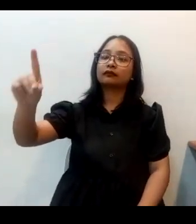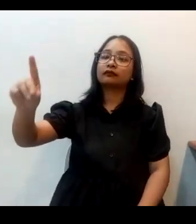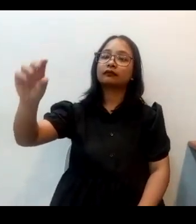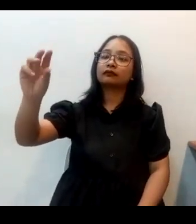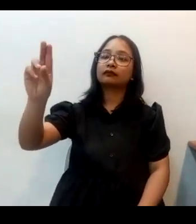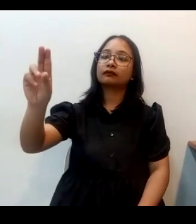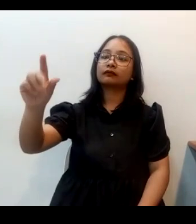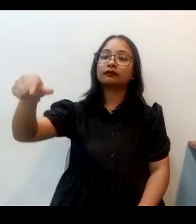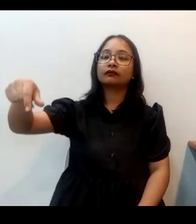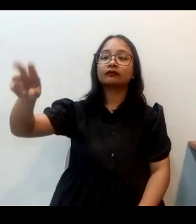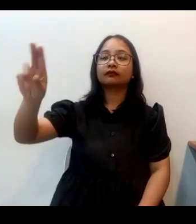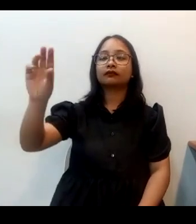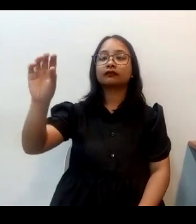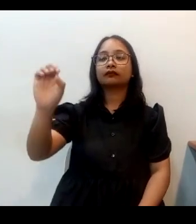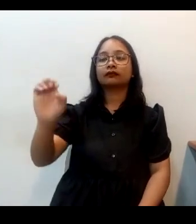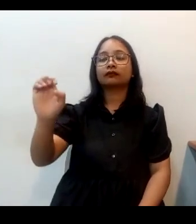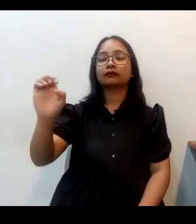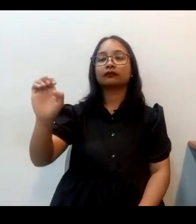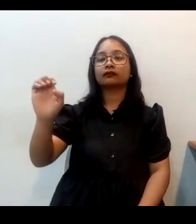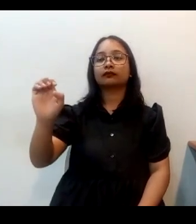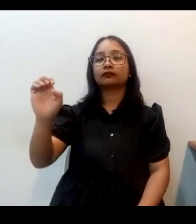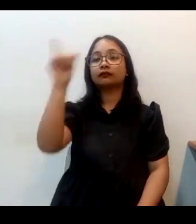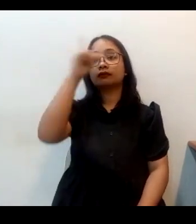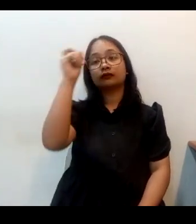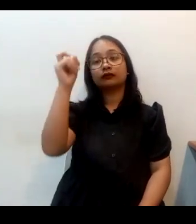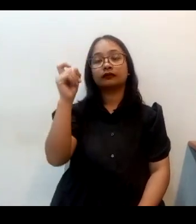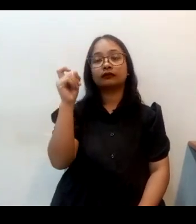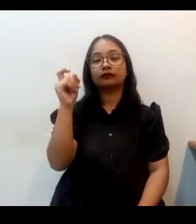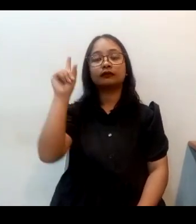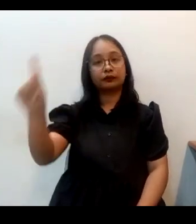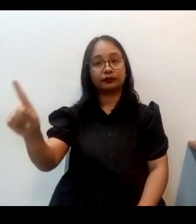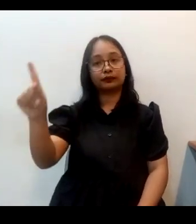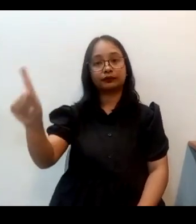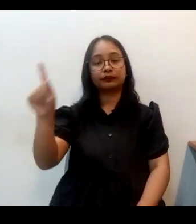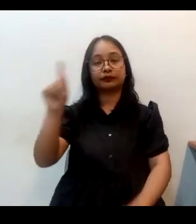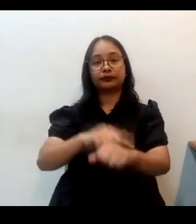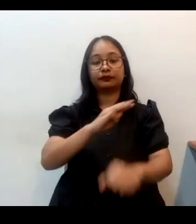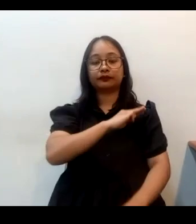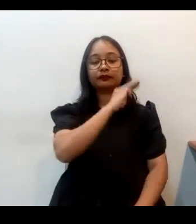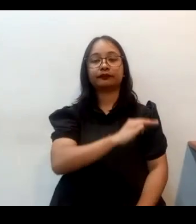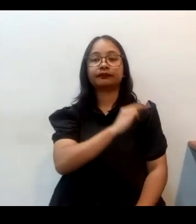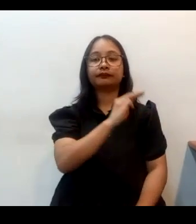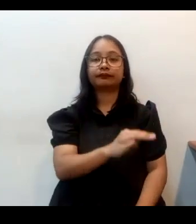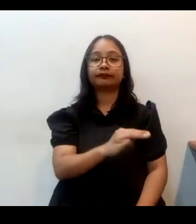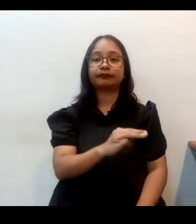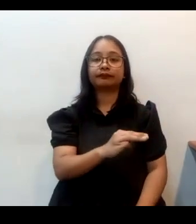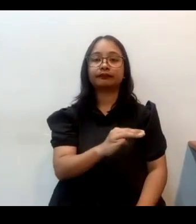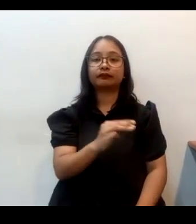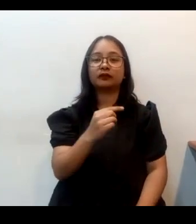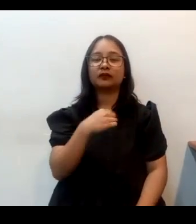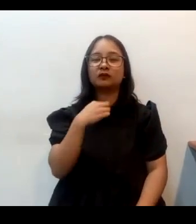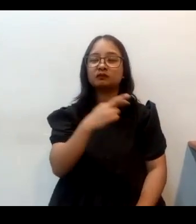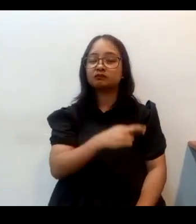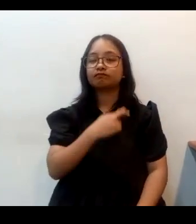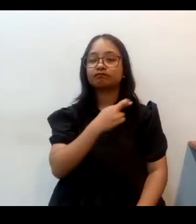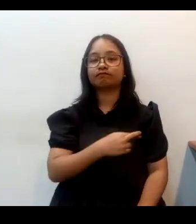regret we couldn't invite the many students. Kaya po sa Marinduque Mission, yung kauna-unahang mission po doon, talagang nangihinayang